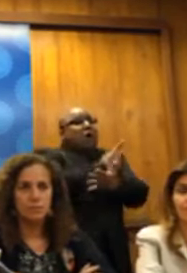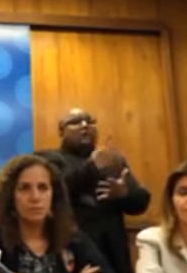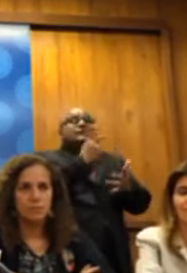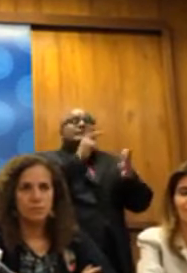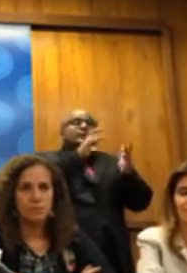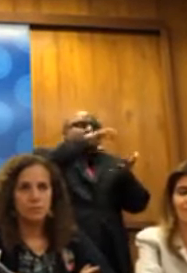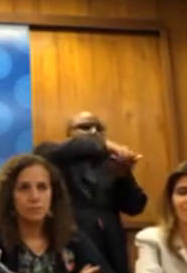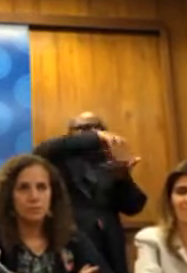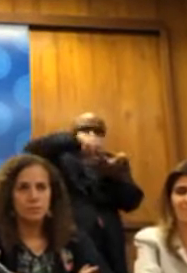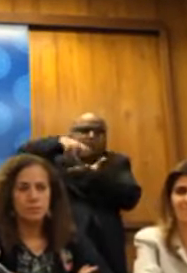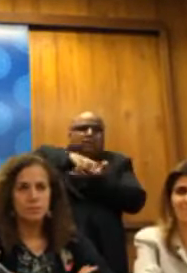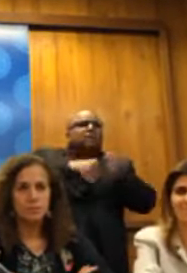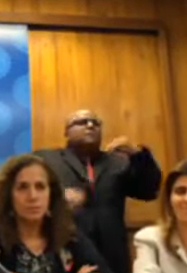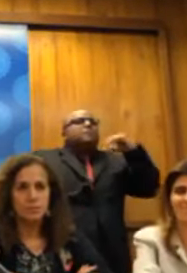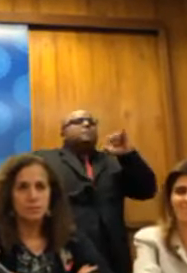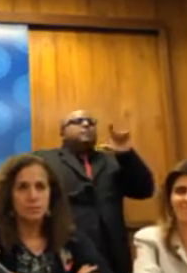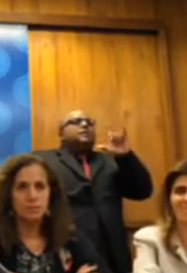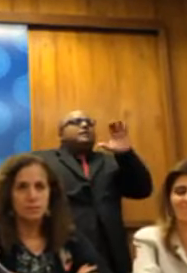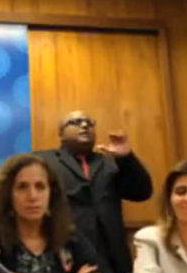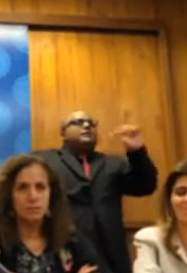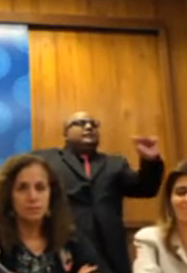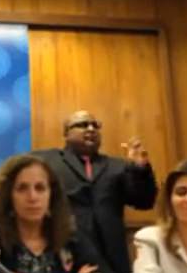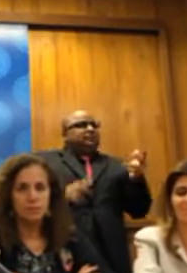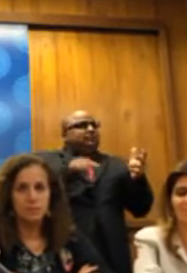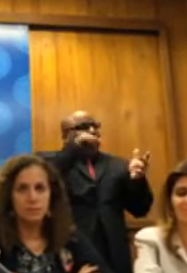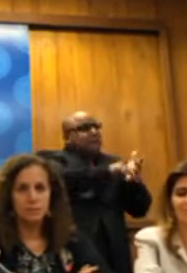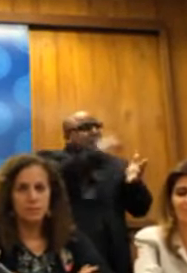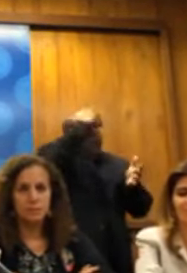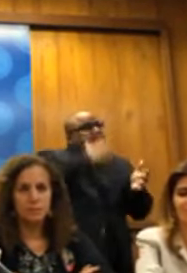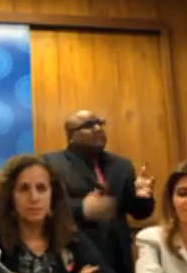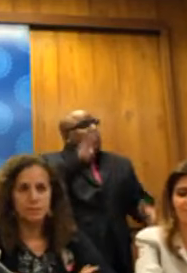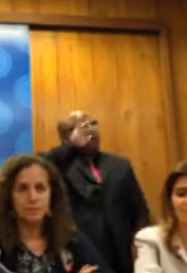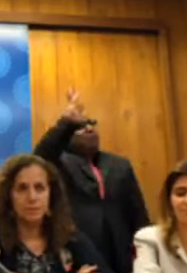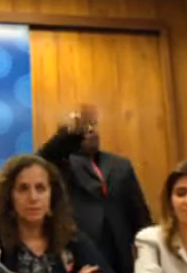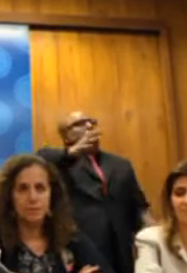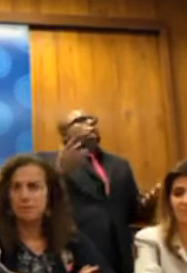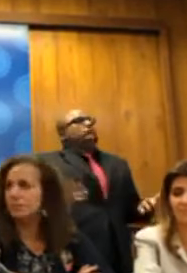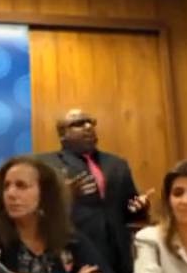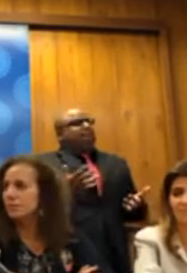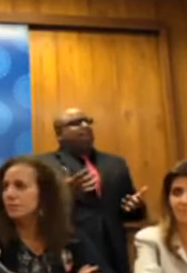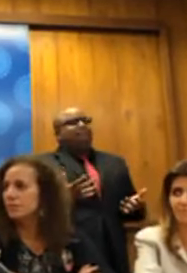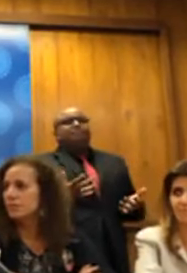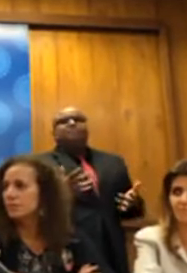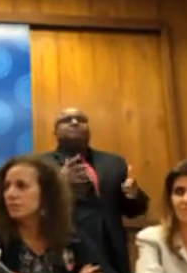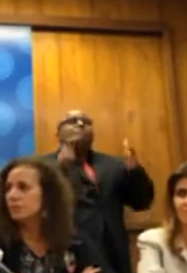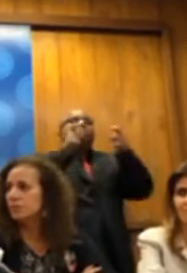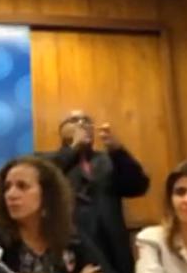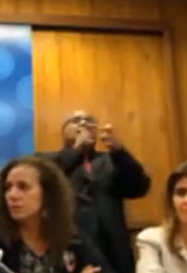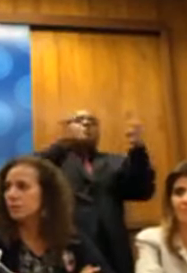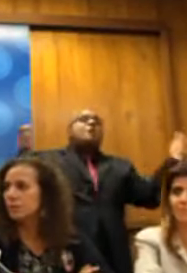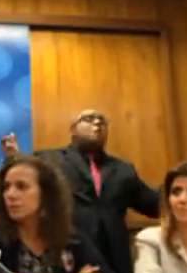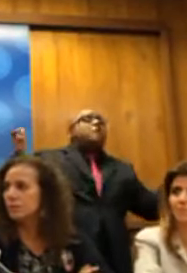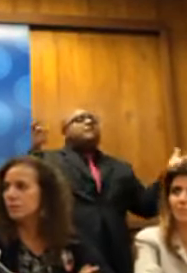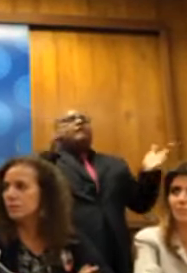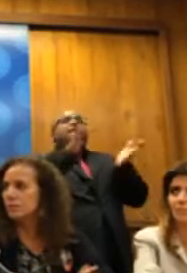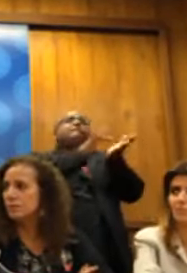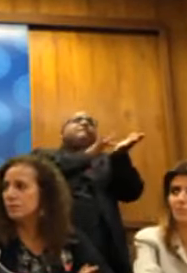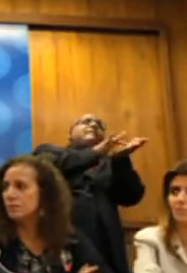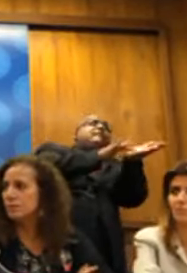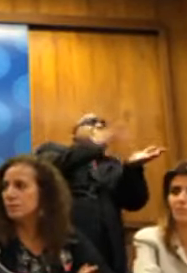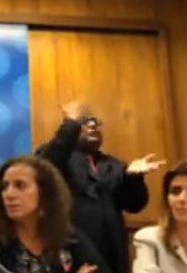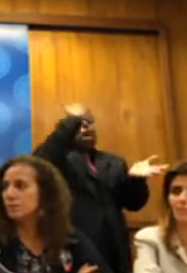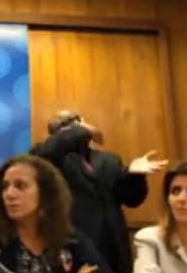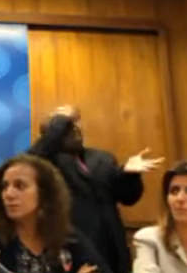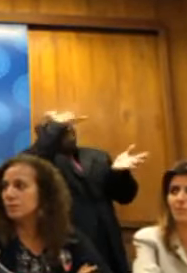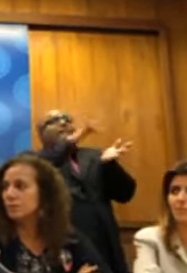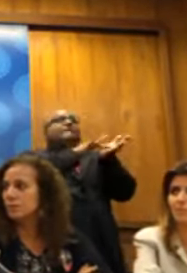milícia. Vários especialistas já apontaram para isso. Mas todo mundo finge que não está